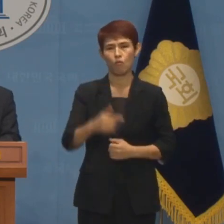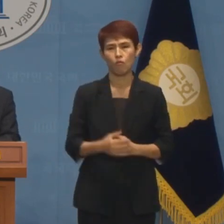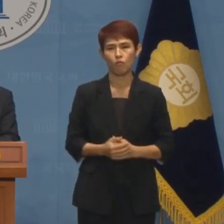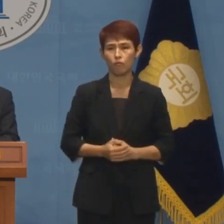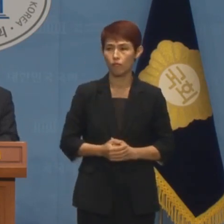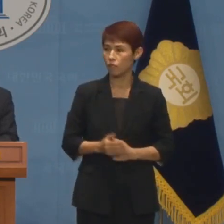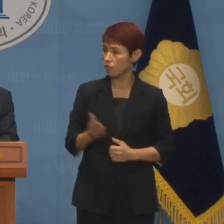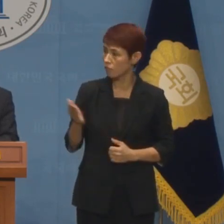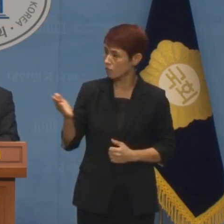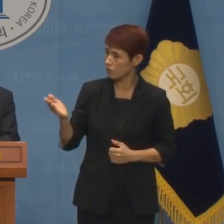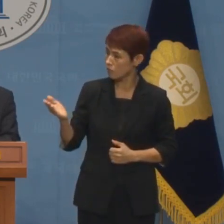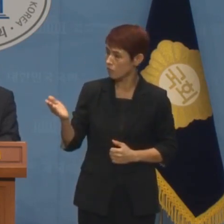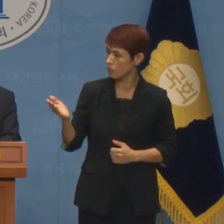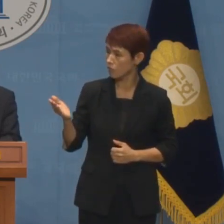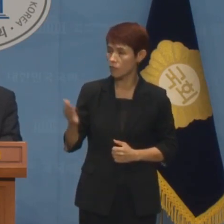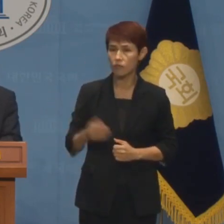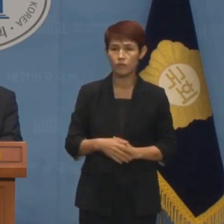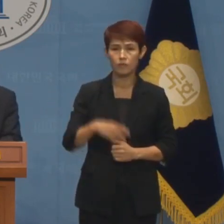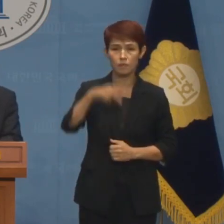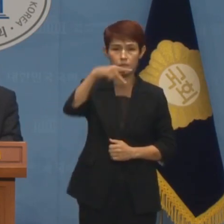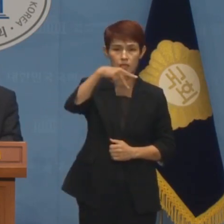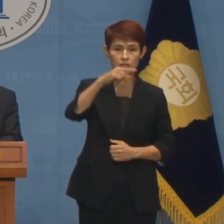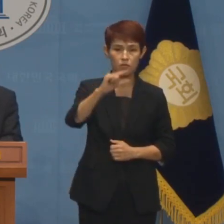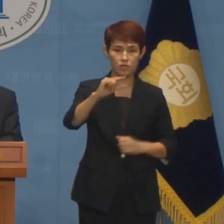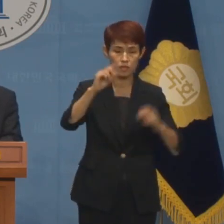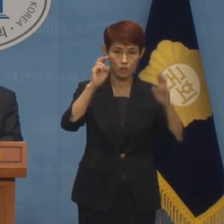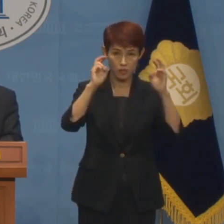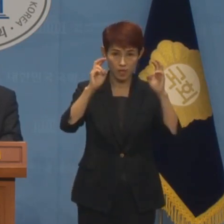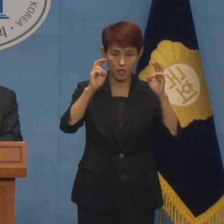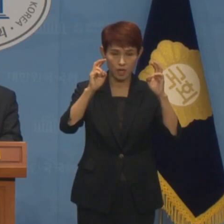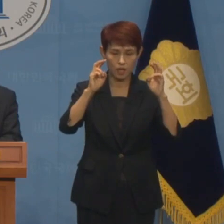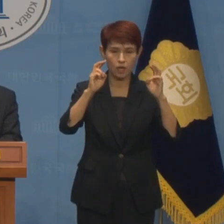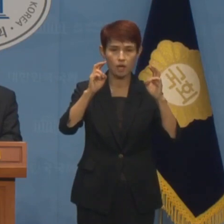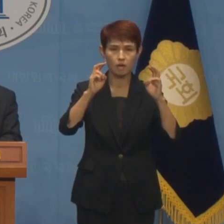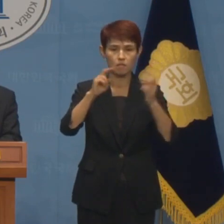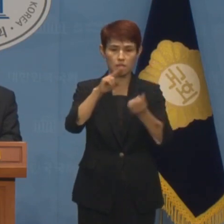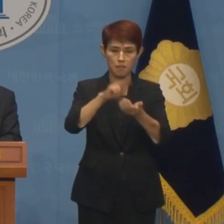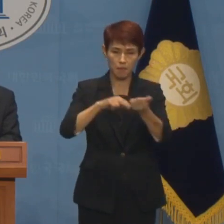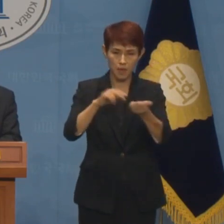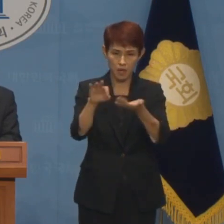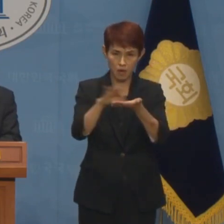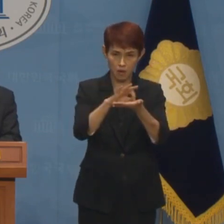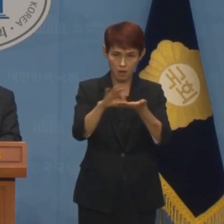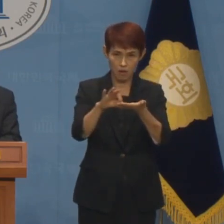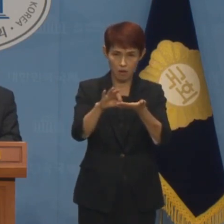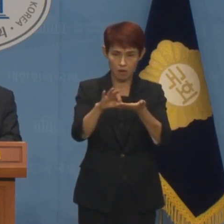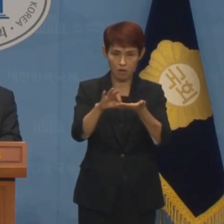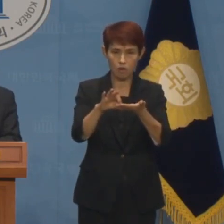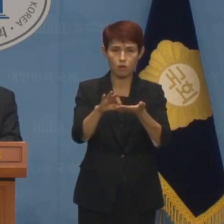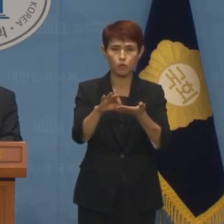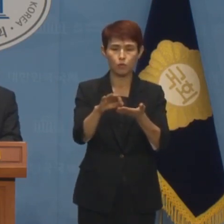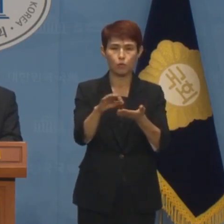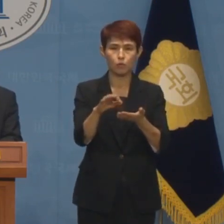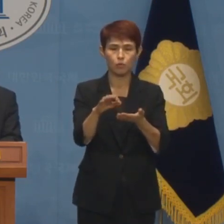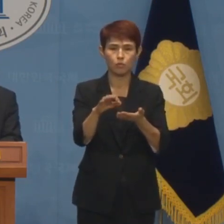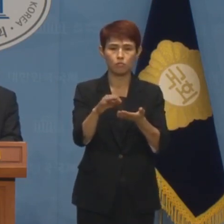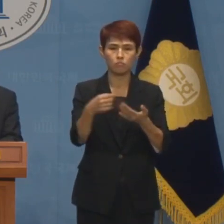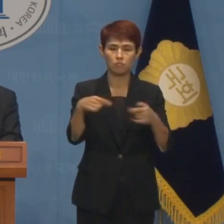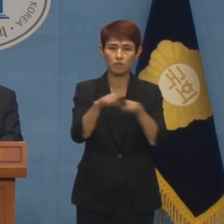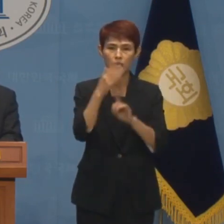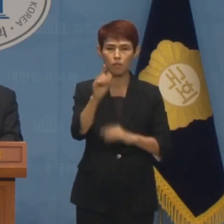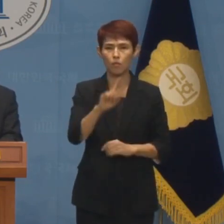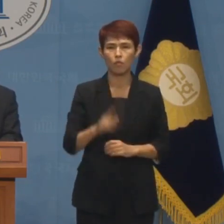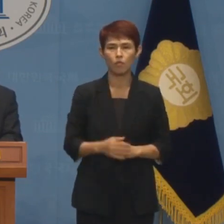보시는 것처럼 일반적으로 피지사가 결제 대행과 판매 정산을 함께 수행합니다. 즉 이 말은